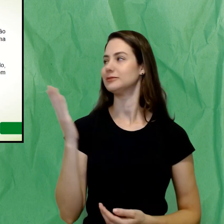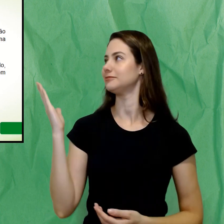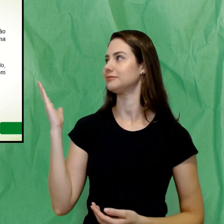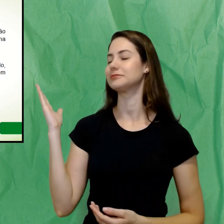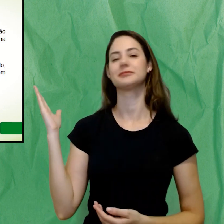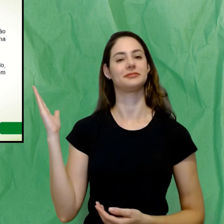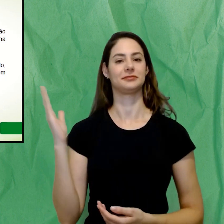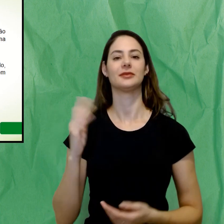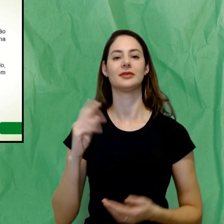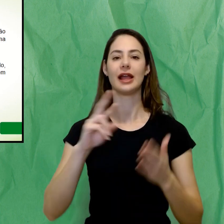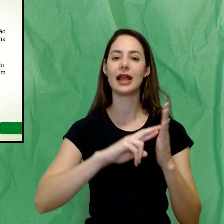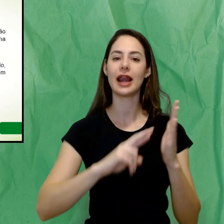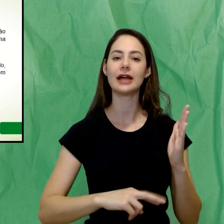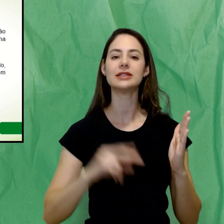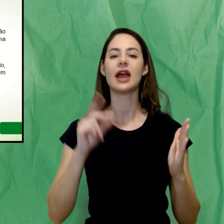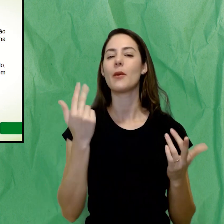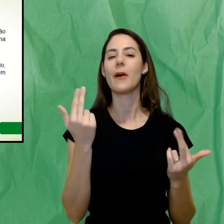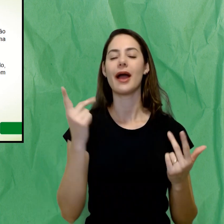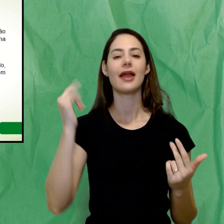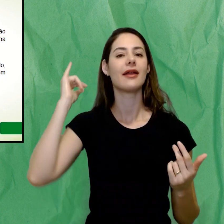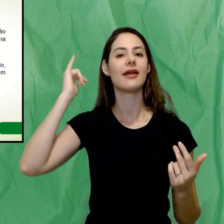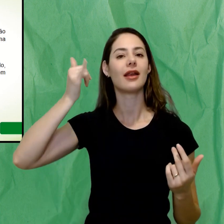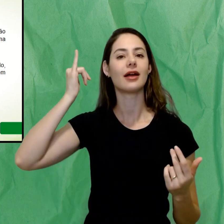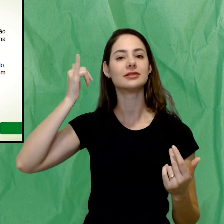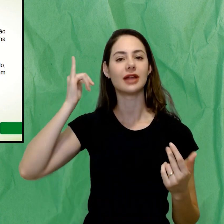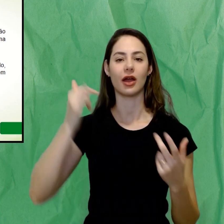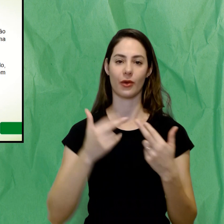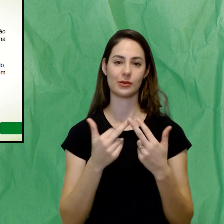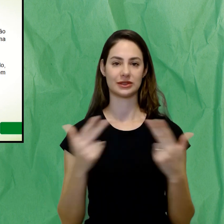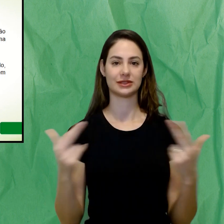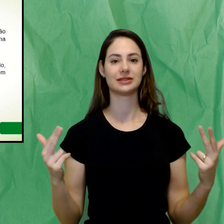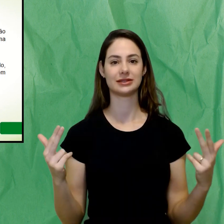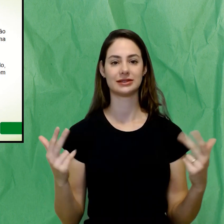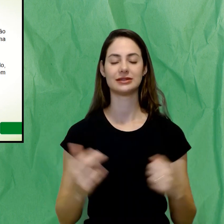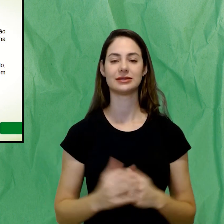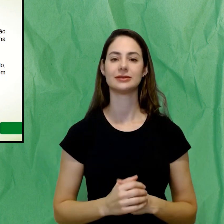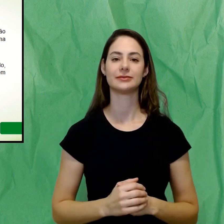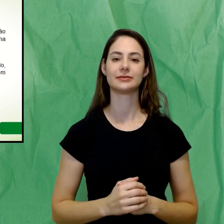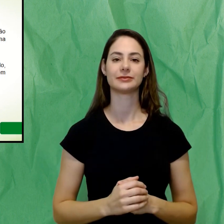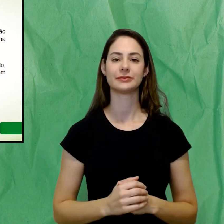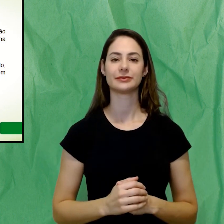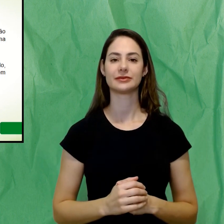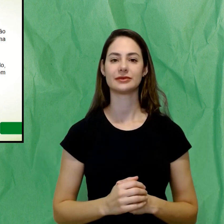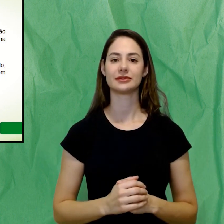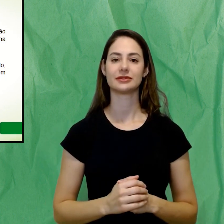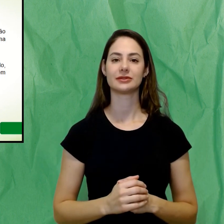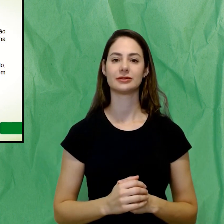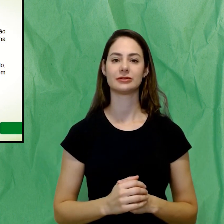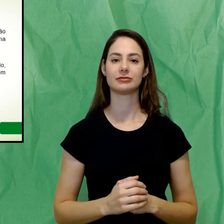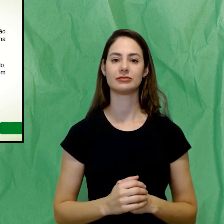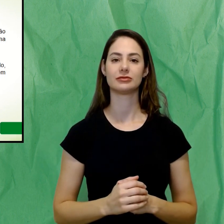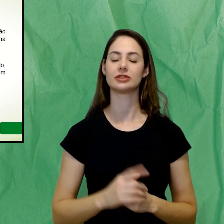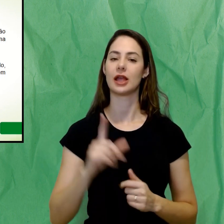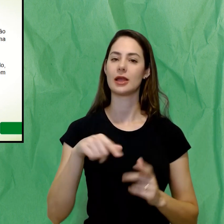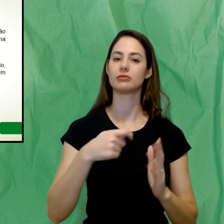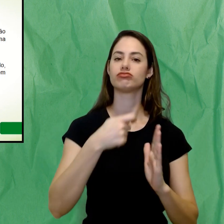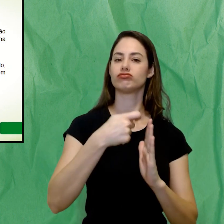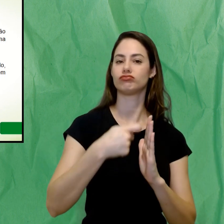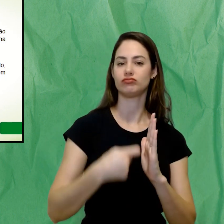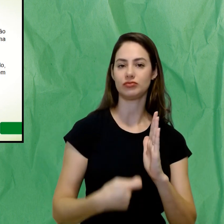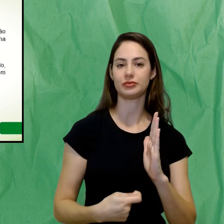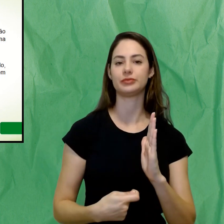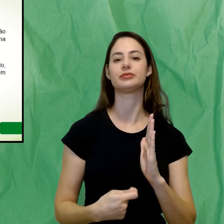diz, todo relatório relata algo, né? E ele faz parte daquela parte de